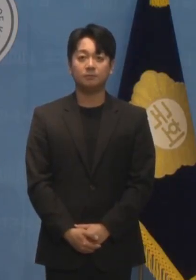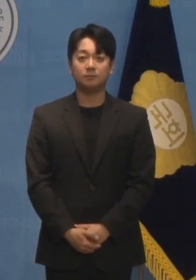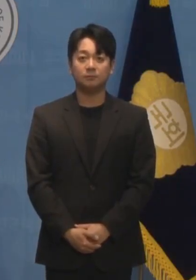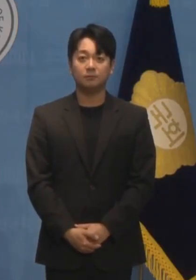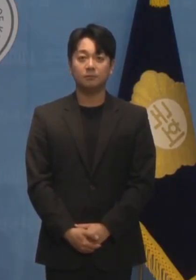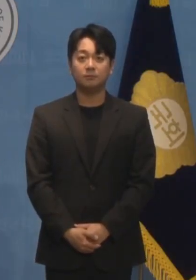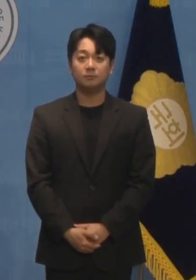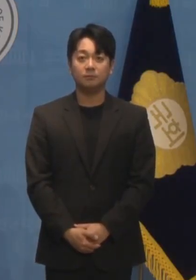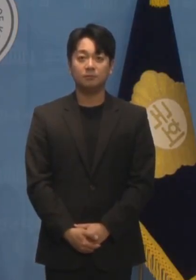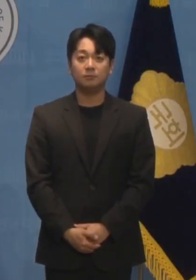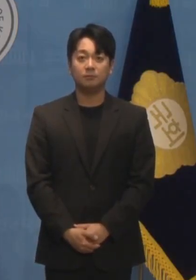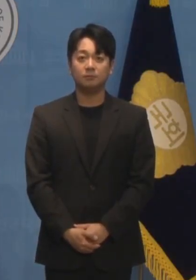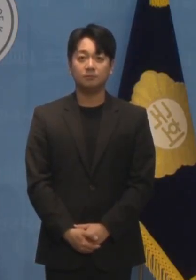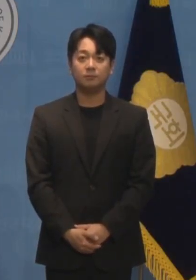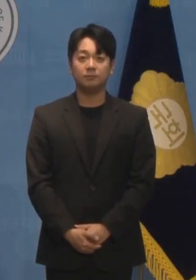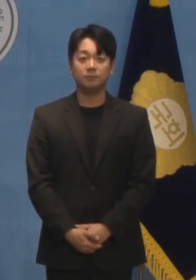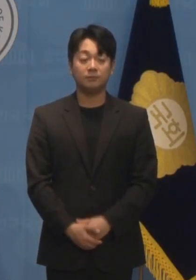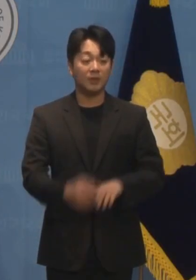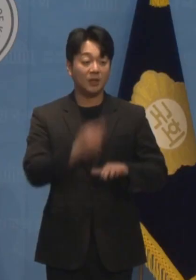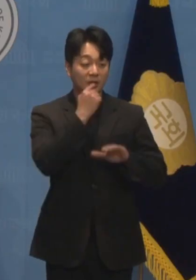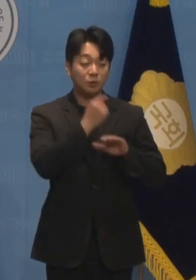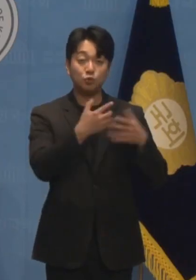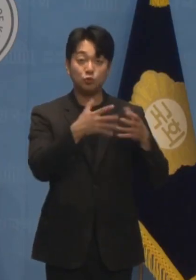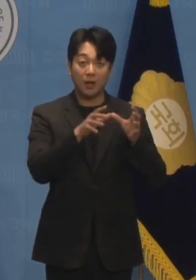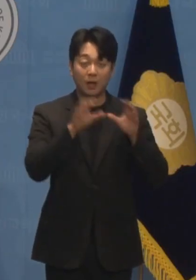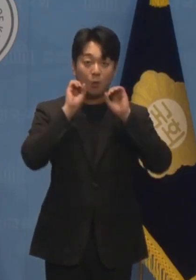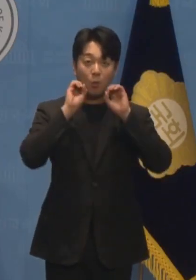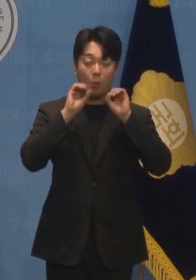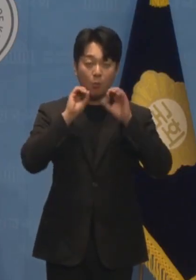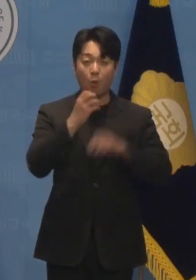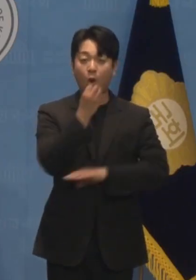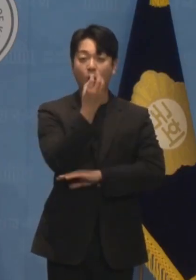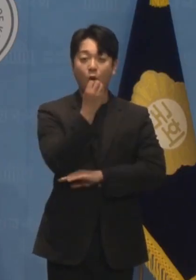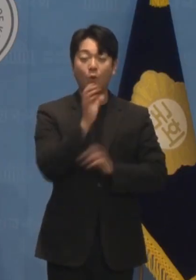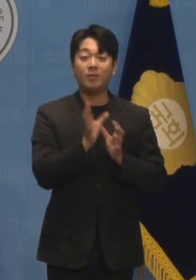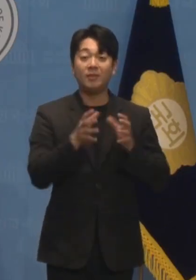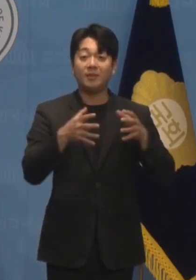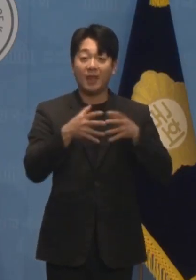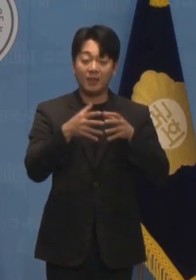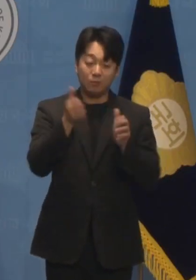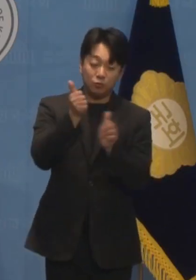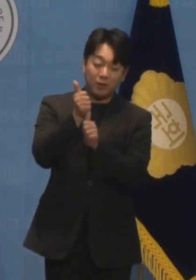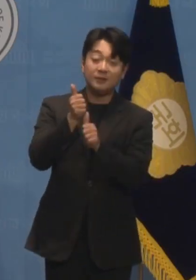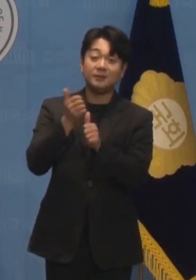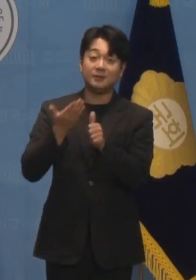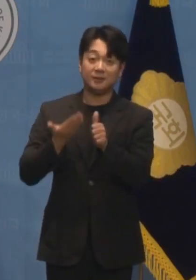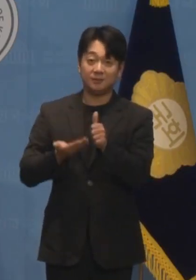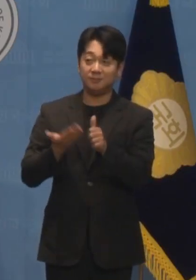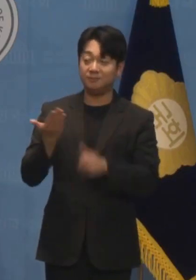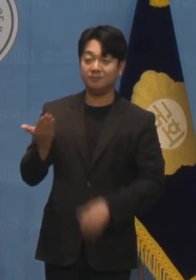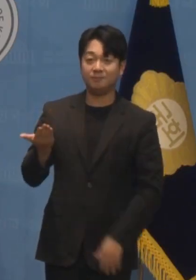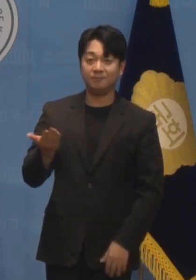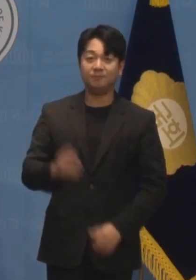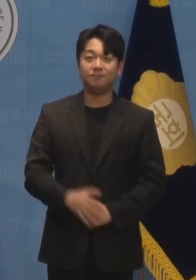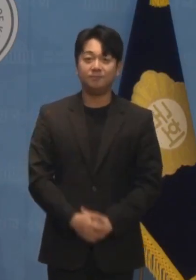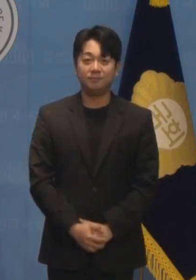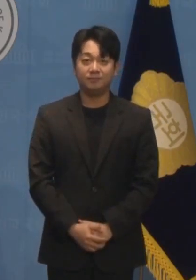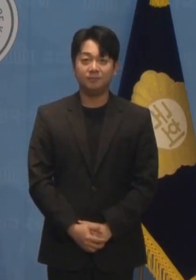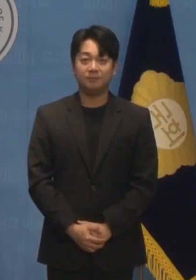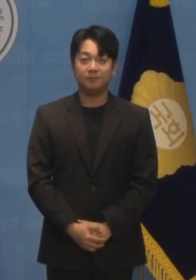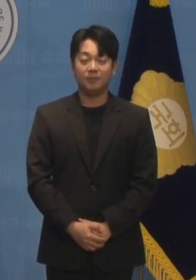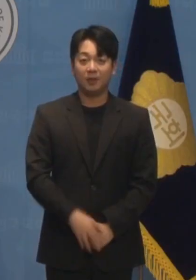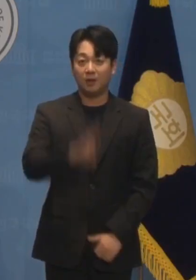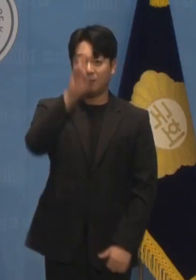예, 이번에 더불어민주당 공보단이 출범하면서 부단장을 맡게 된 경기도 김포을의